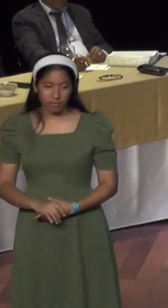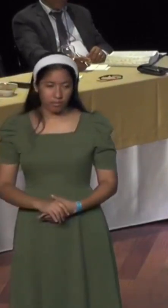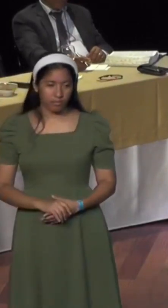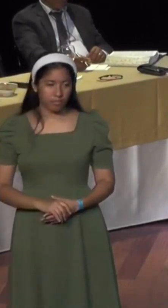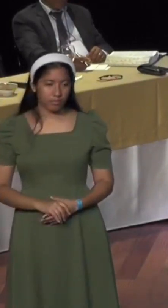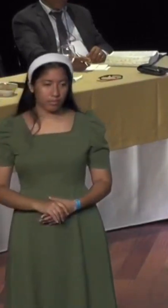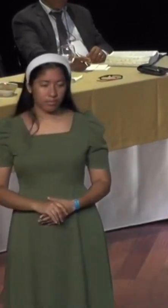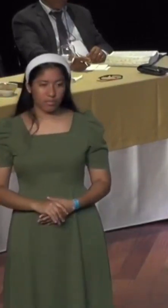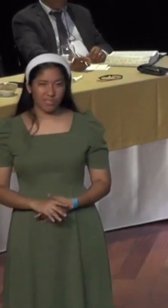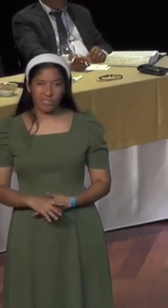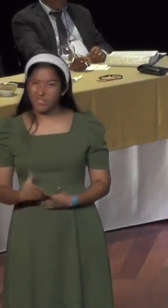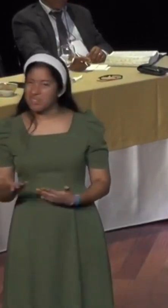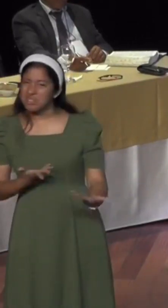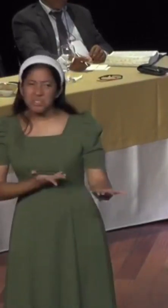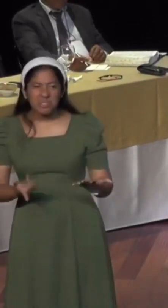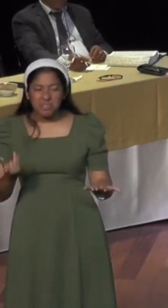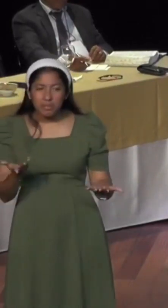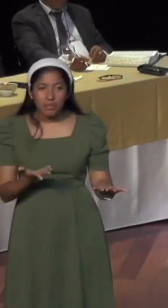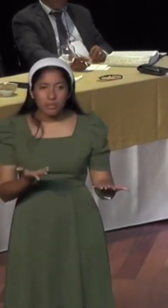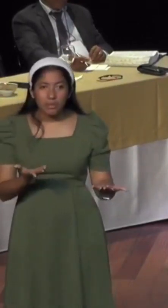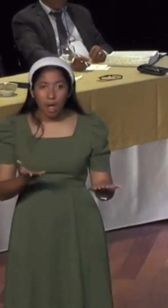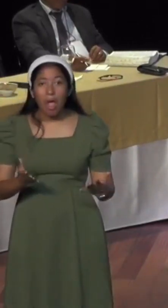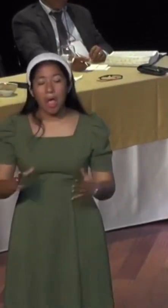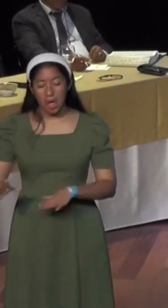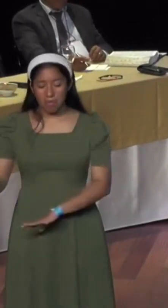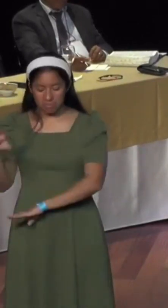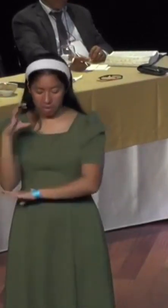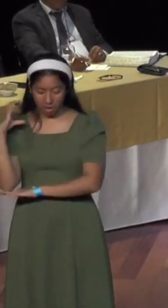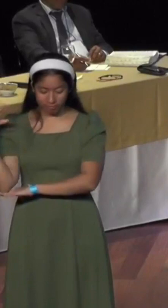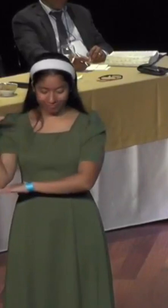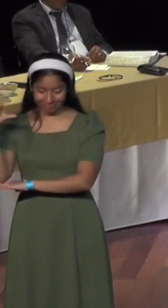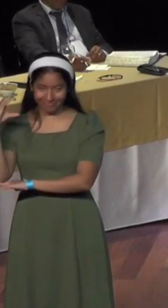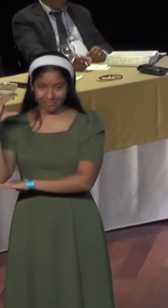Where are you from? From Colombia.